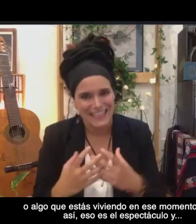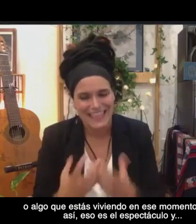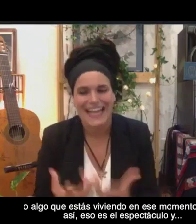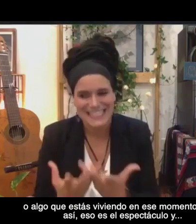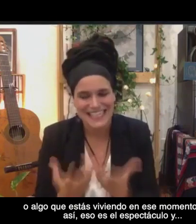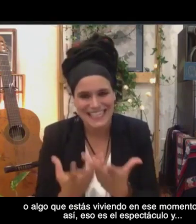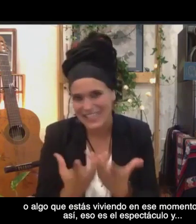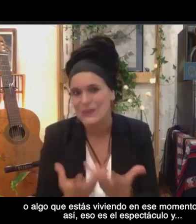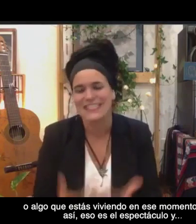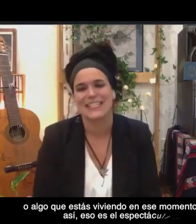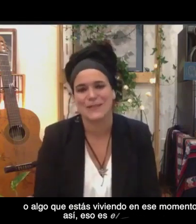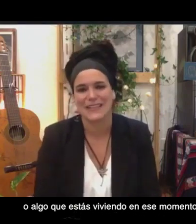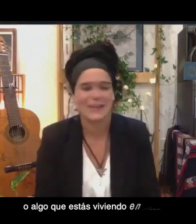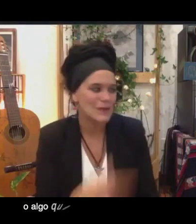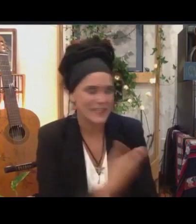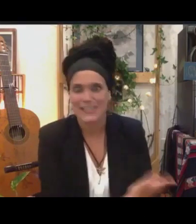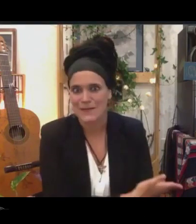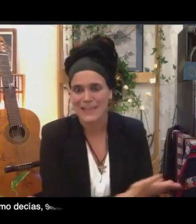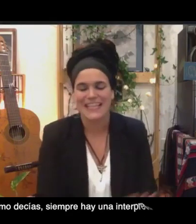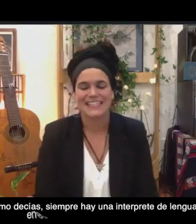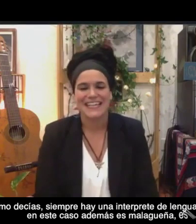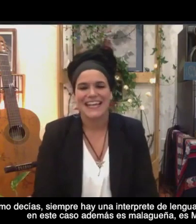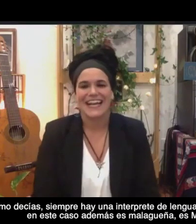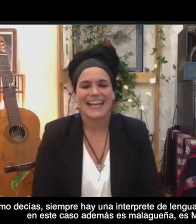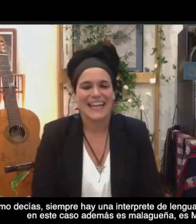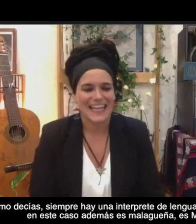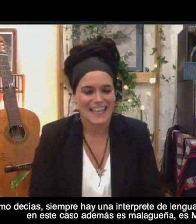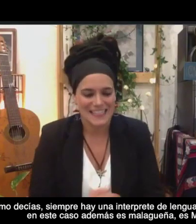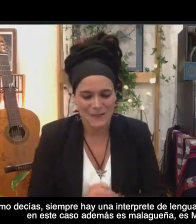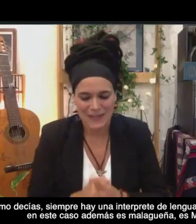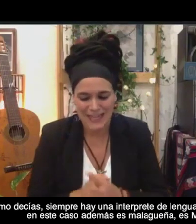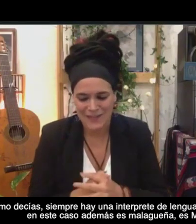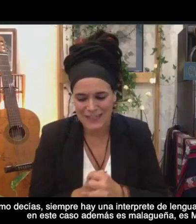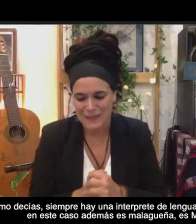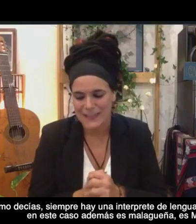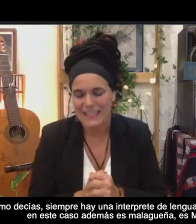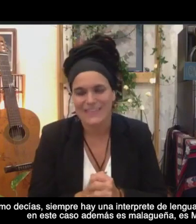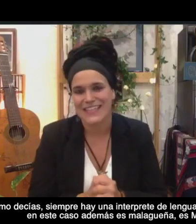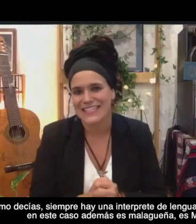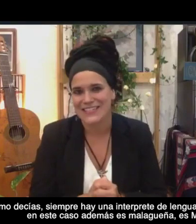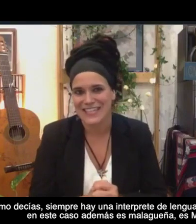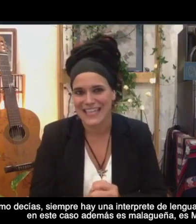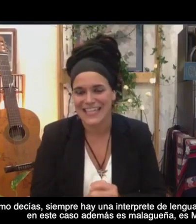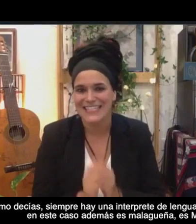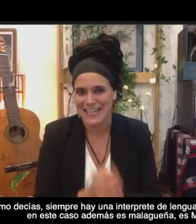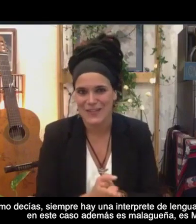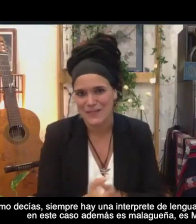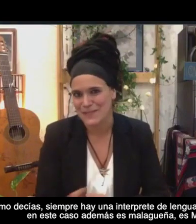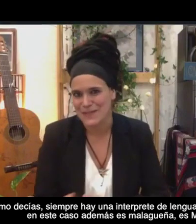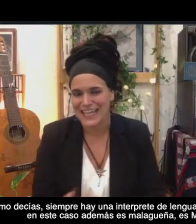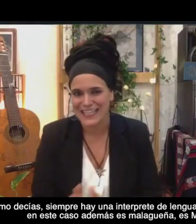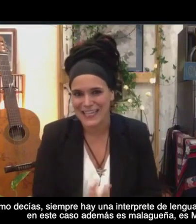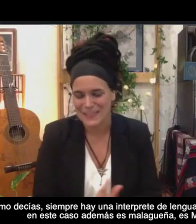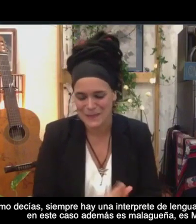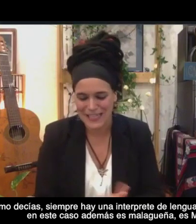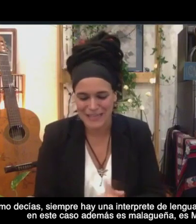así, eso es el espectáculo, y como decías, siempre hay una intérprete de lengua de signos en él, en este caso además es